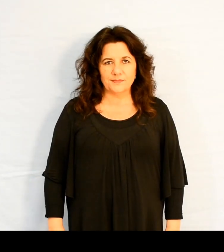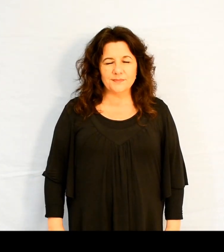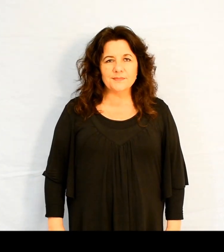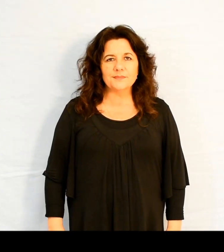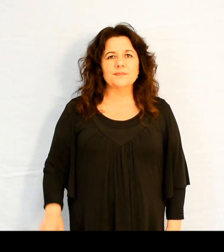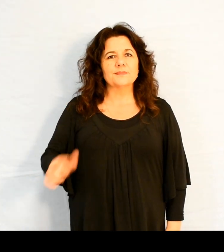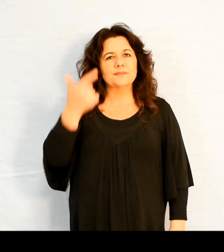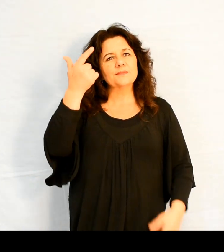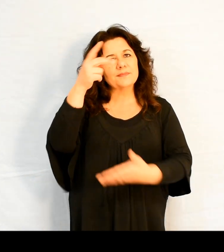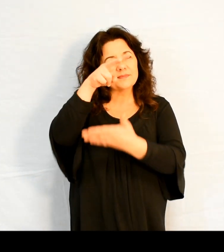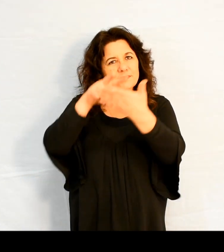Deuxième lecture.